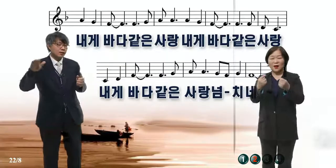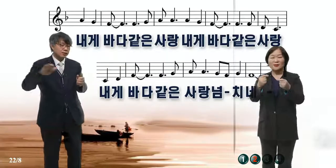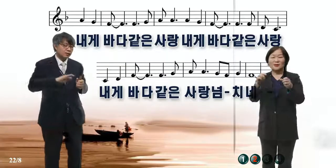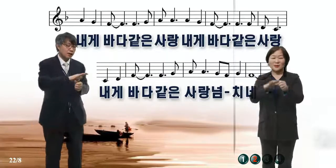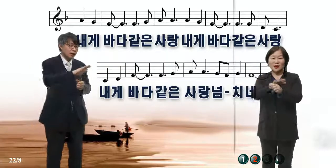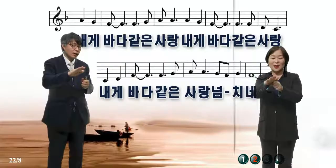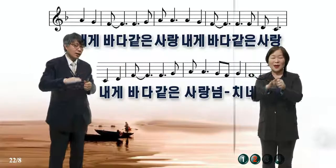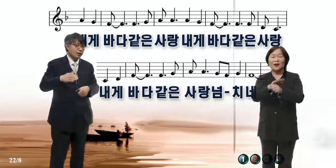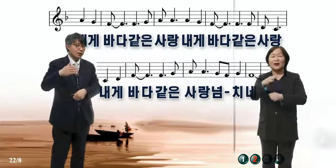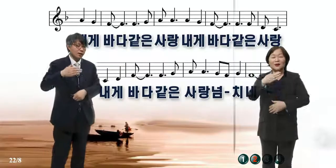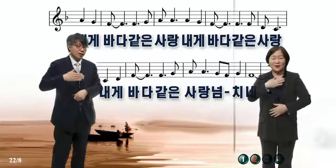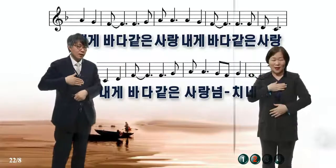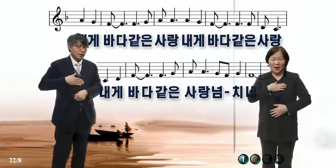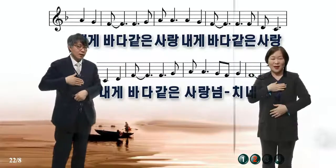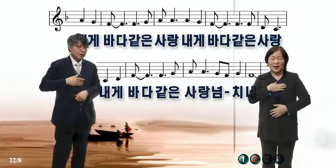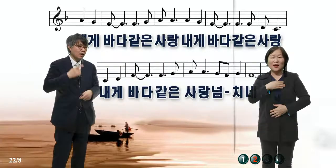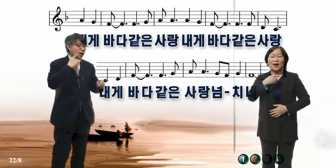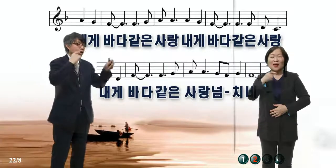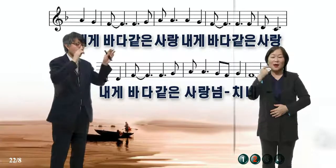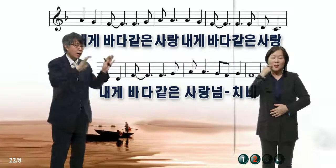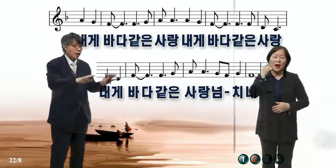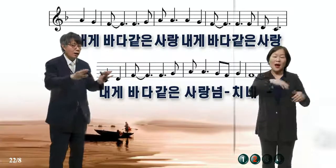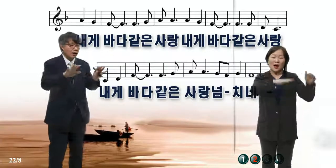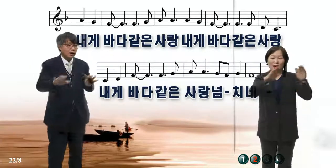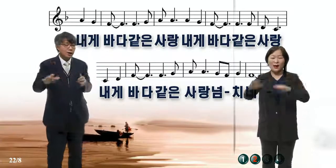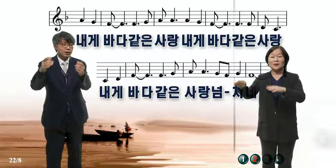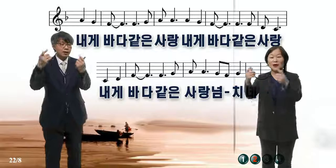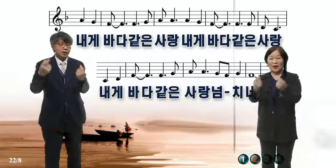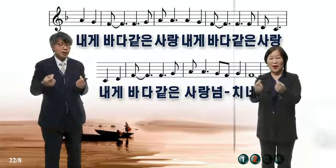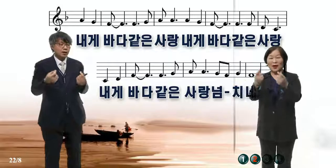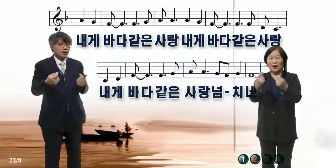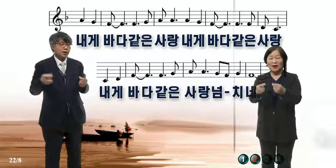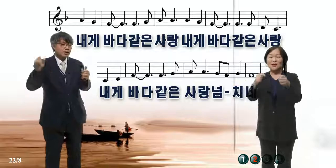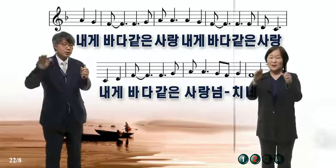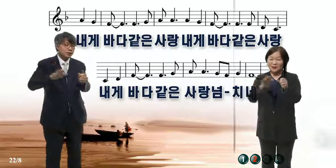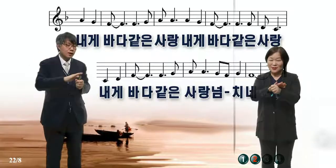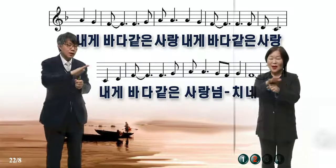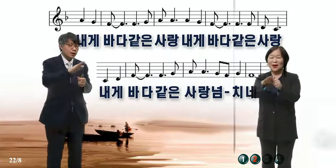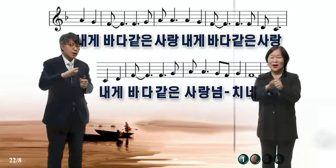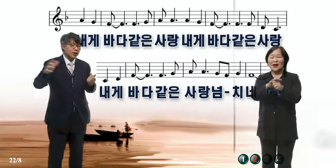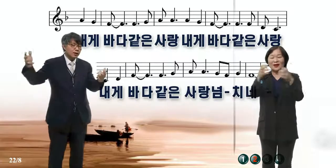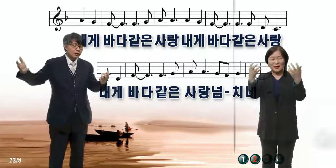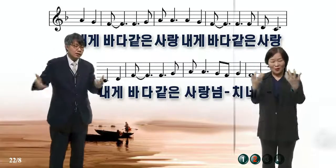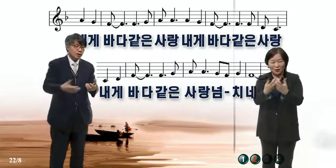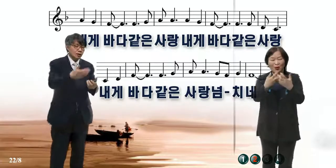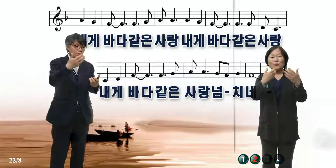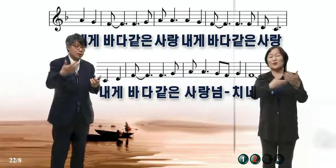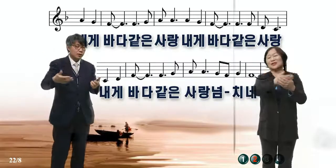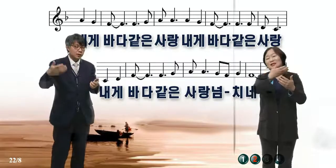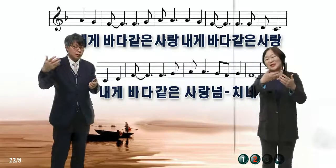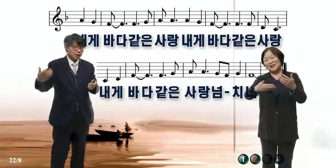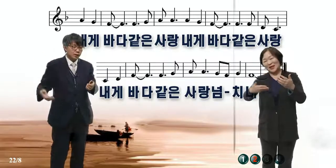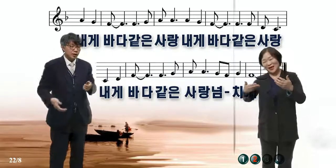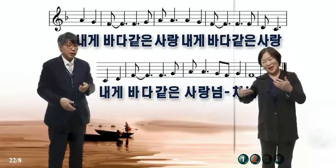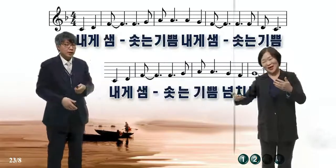같은 사랑. 내게 바다 같은 사랑 넘치네.